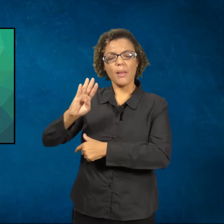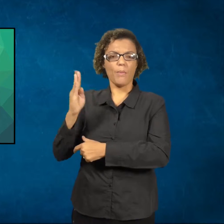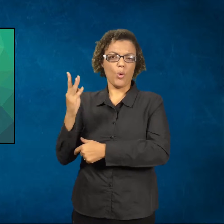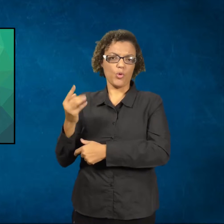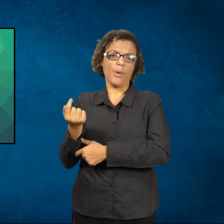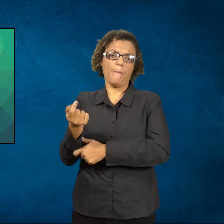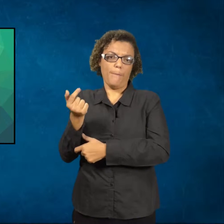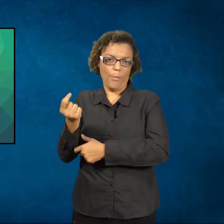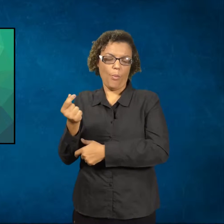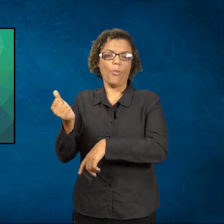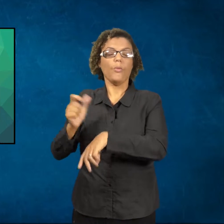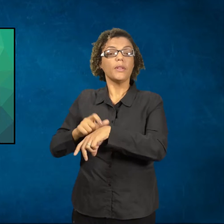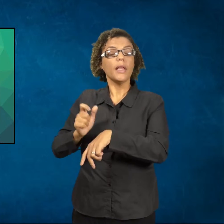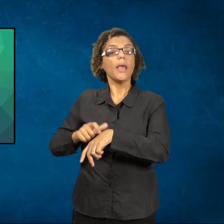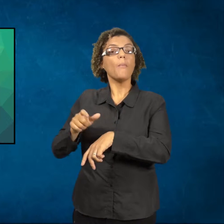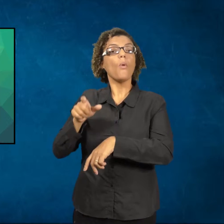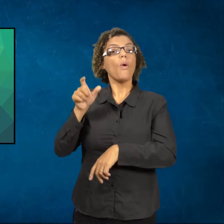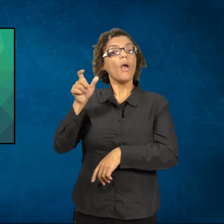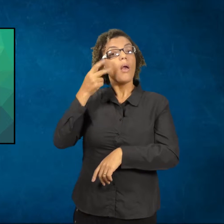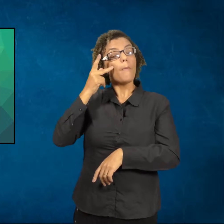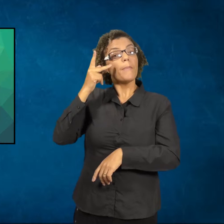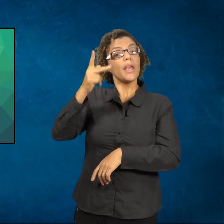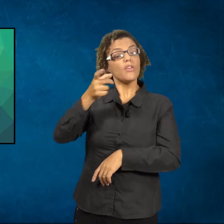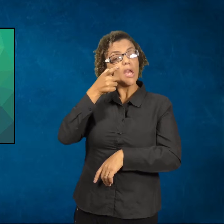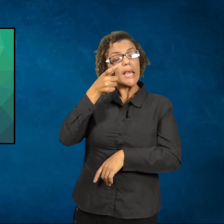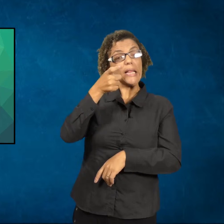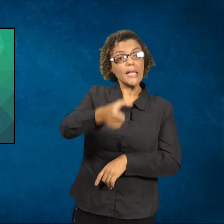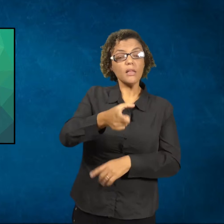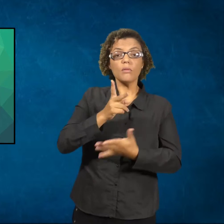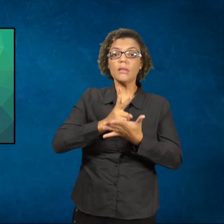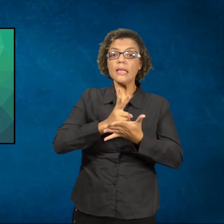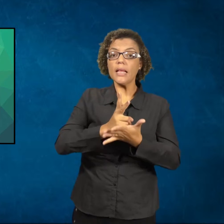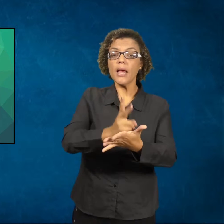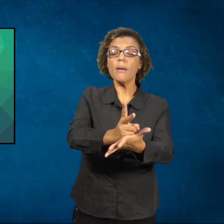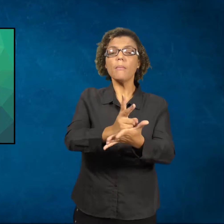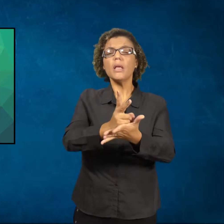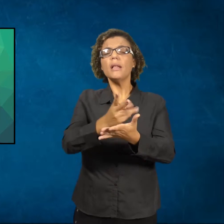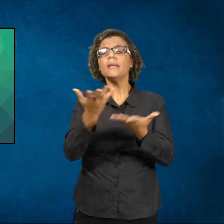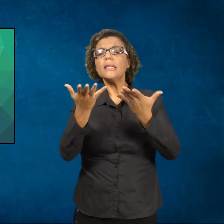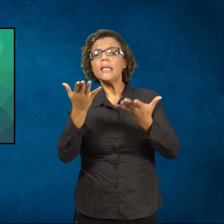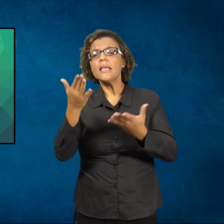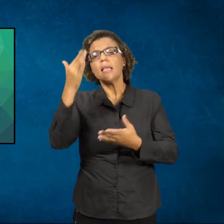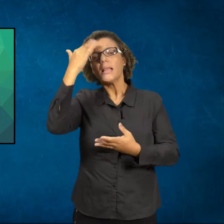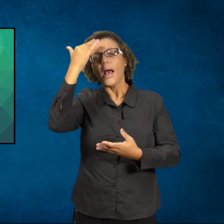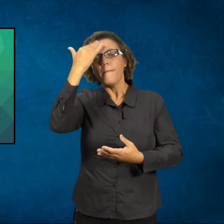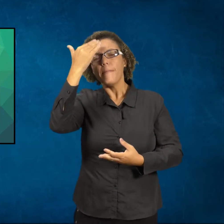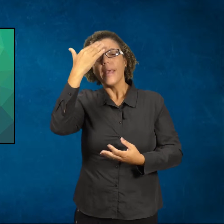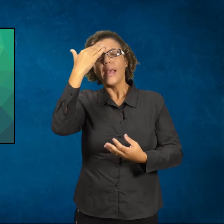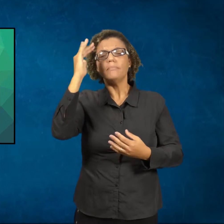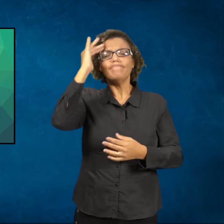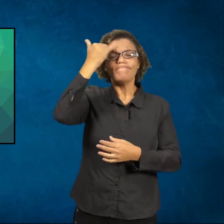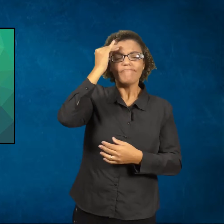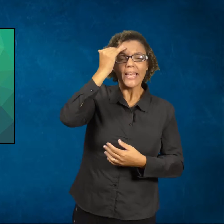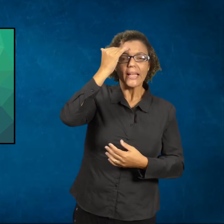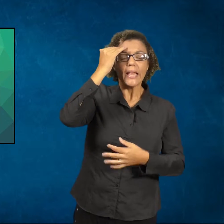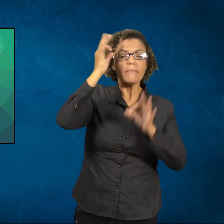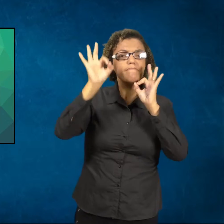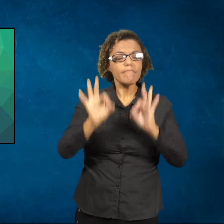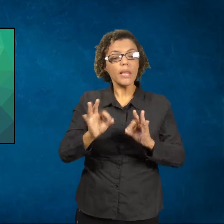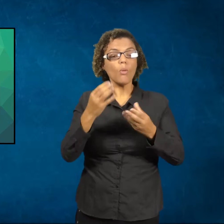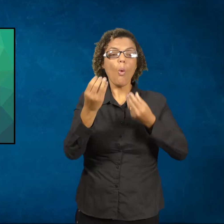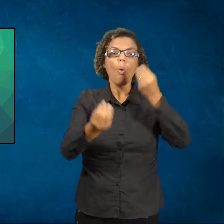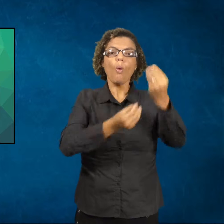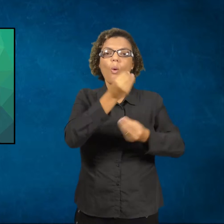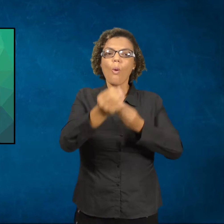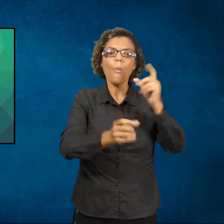biologia mesmo. E ele se interessou desde muito cedo por saber como ele queria de fato saber como que